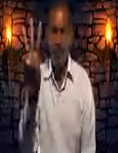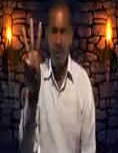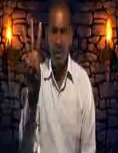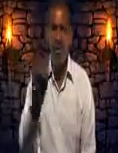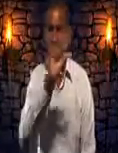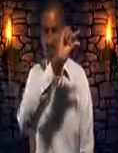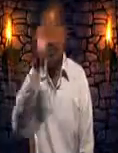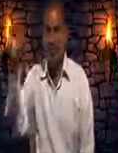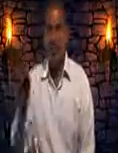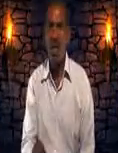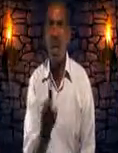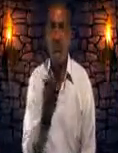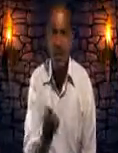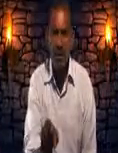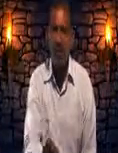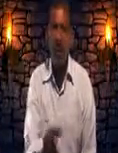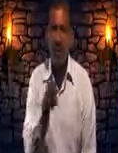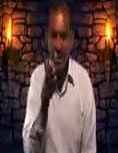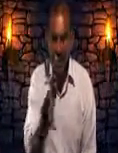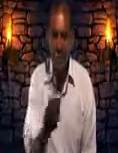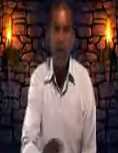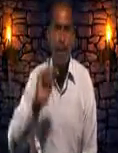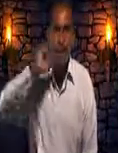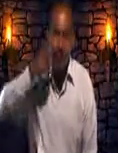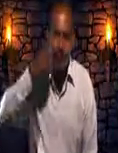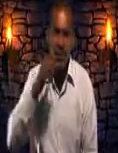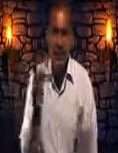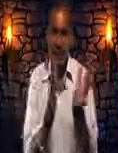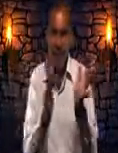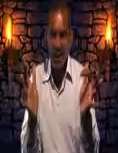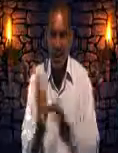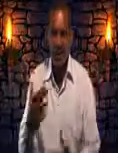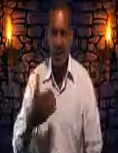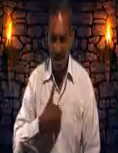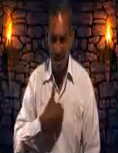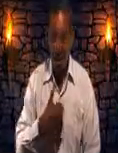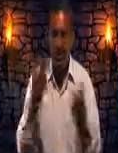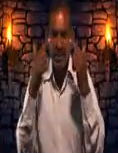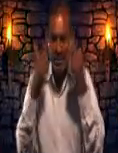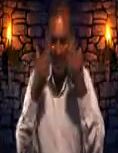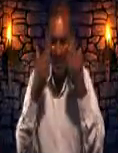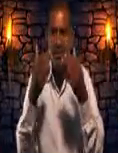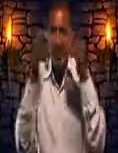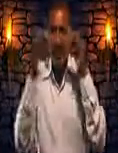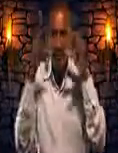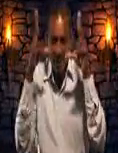வசனம் 30. அதற்கு அந்த மனுஷன், அவர் என் கண்களை திறந்தும்